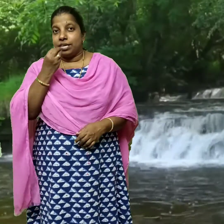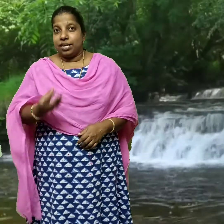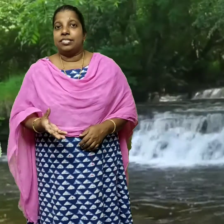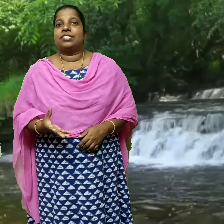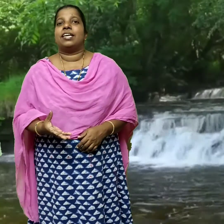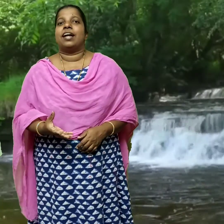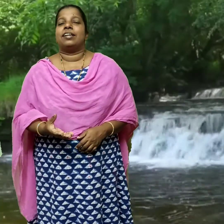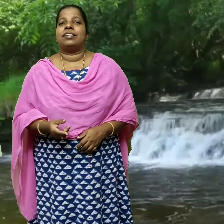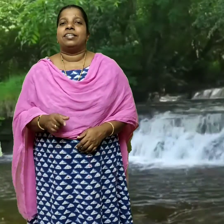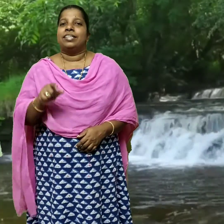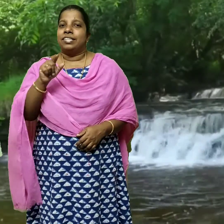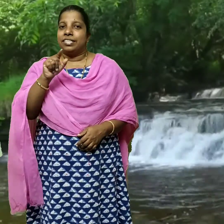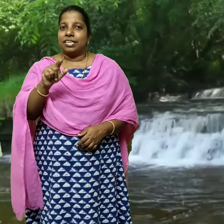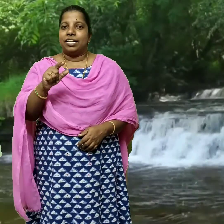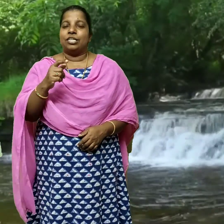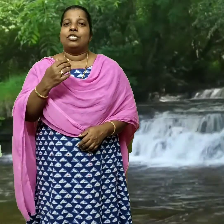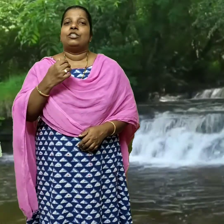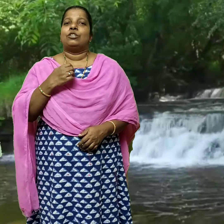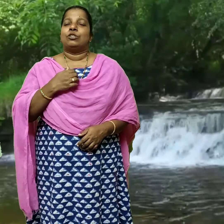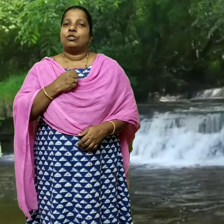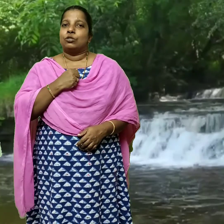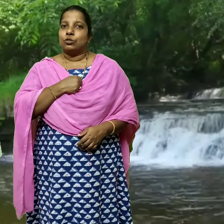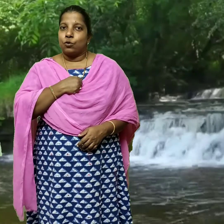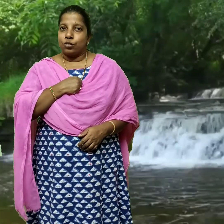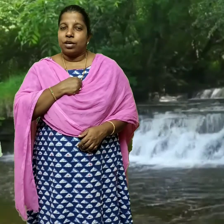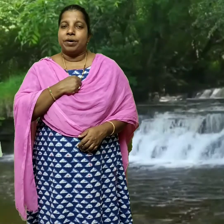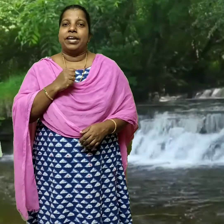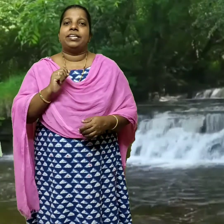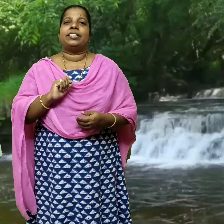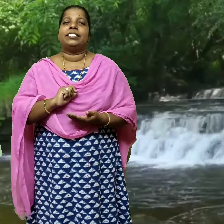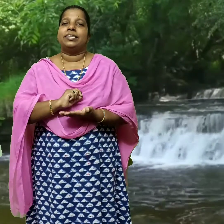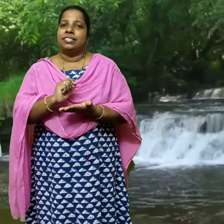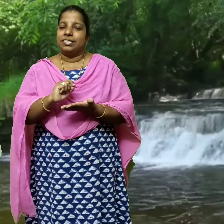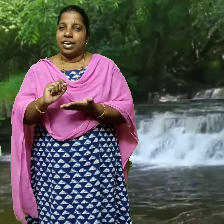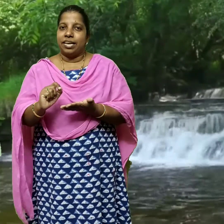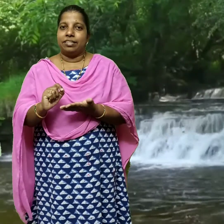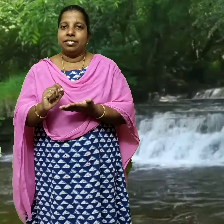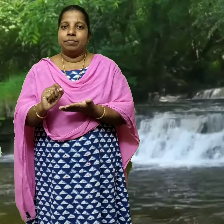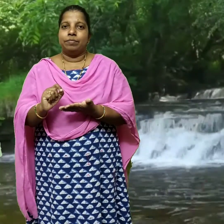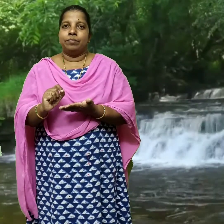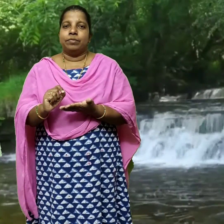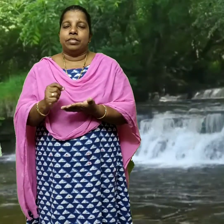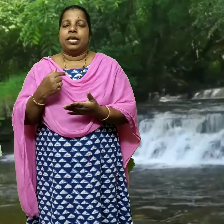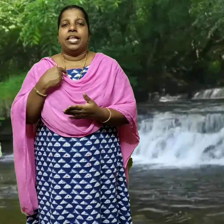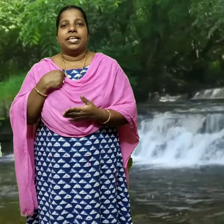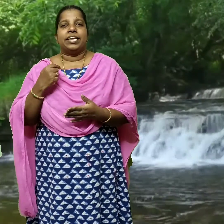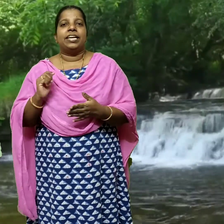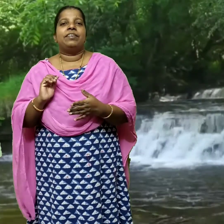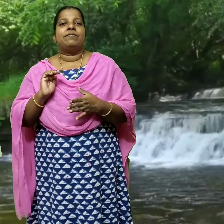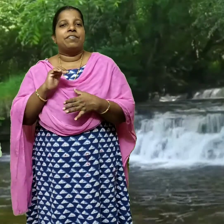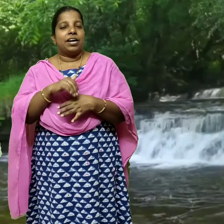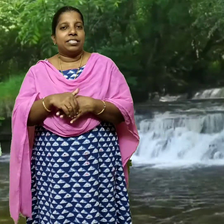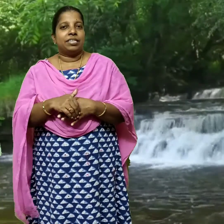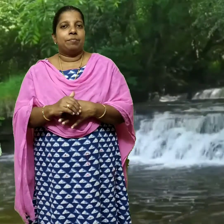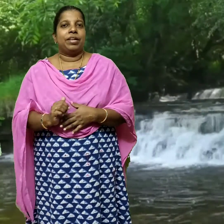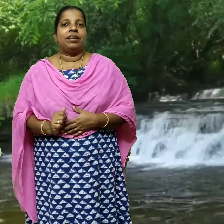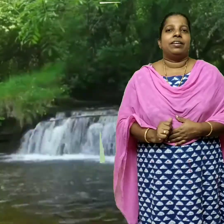ക്വസ്റ്റ്യൻ ഈസിയാണ്. നിങ്ങൾ സ്വന്തമായിട്ട് ചെയ്ത് എനിക്ക് വാട്സപ്പിൽ